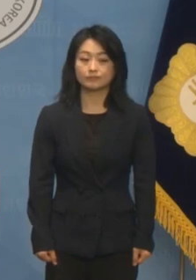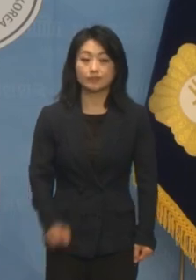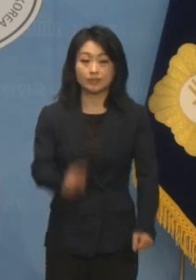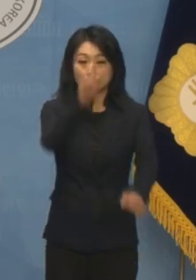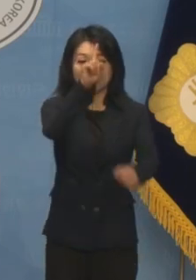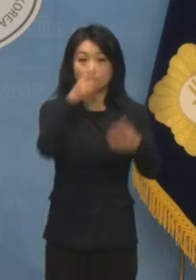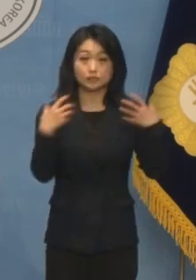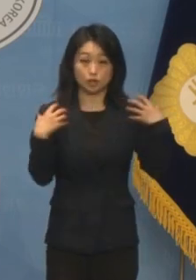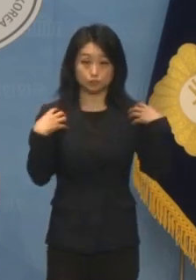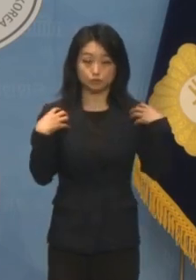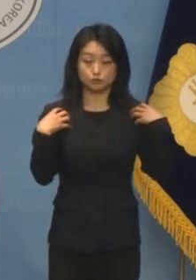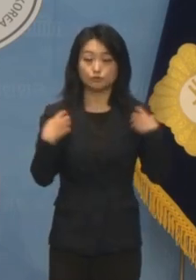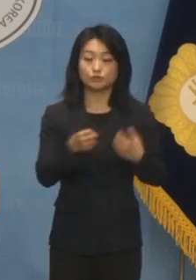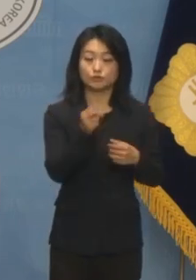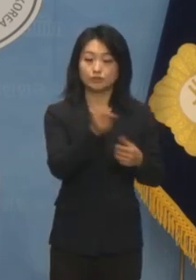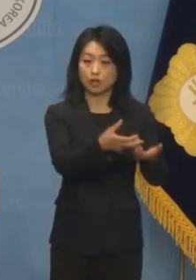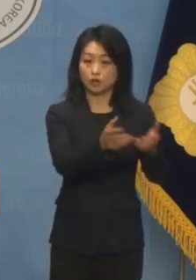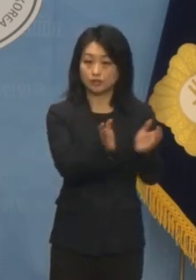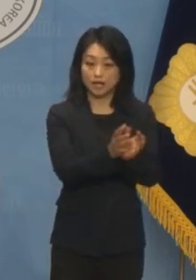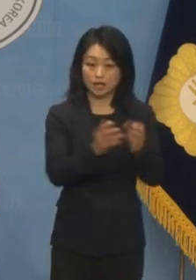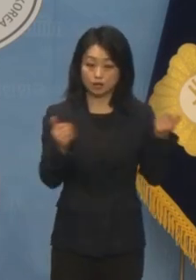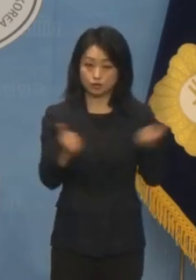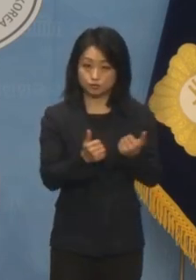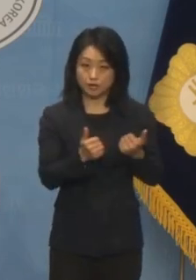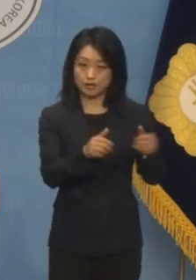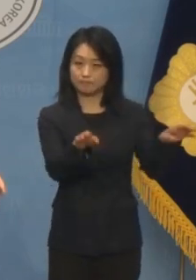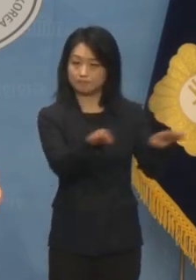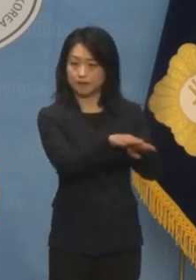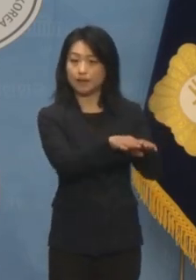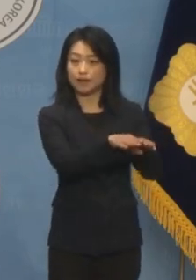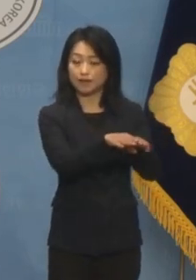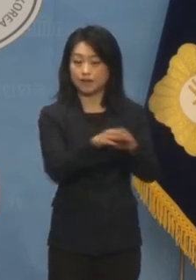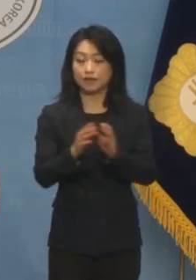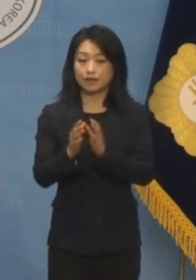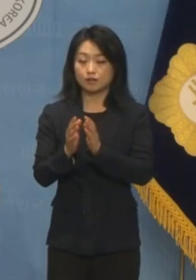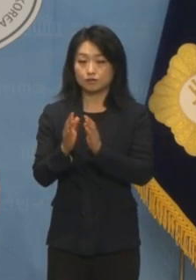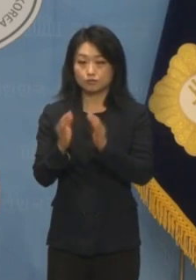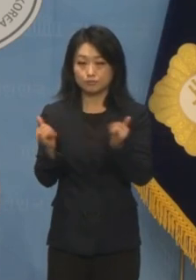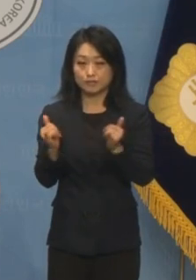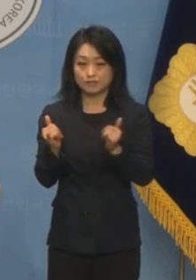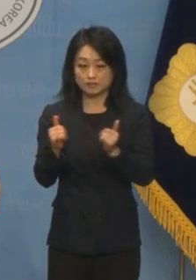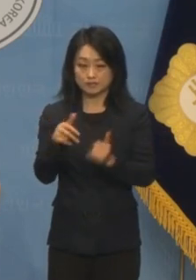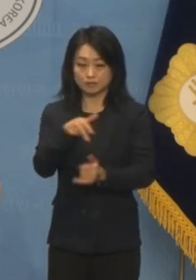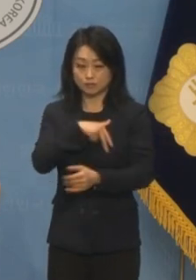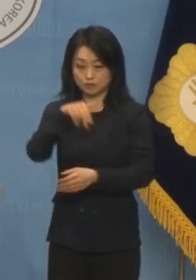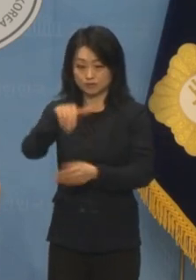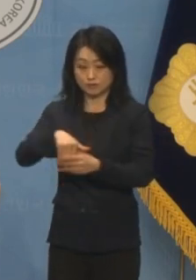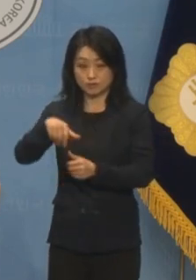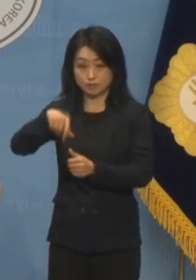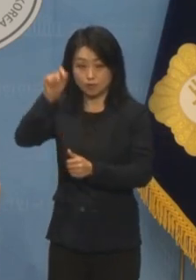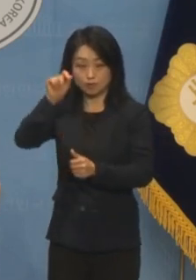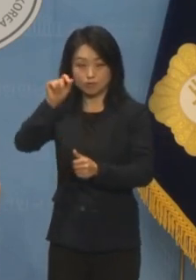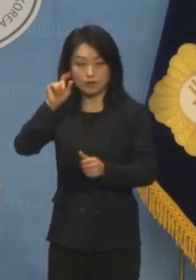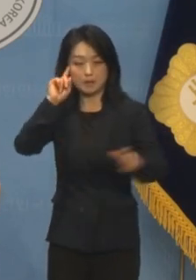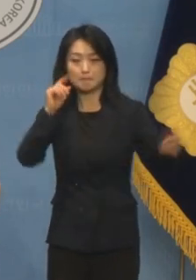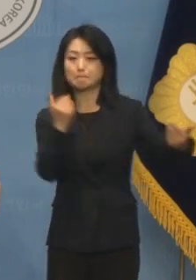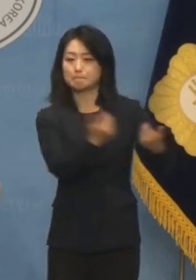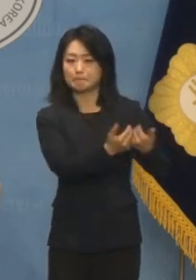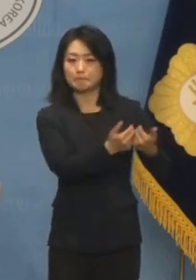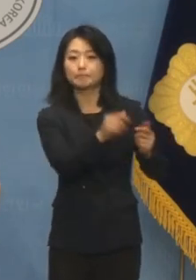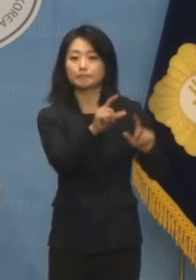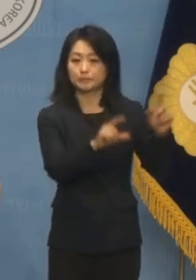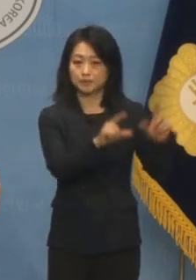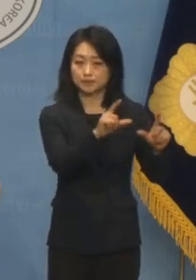정부와 여당의 국회 보이콧 선언은 총선 민의에 대한 정면 도전입니다. 더불어민주당을